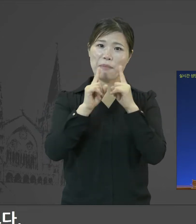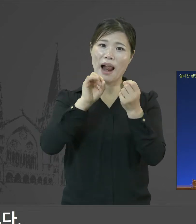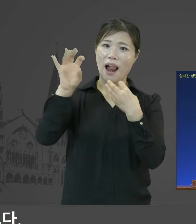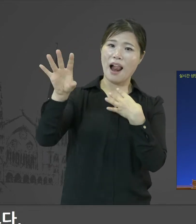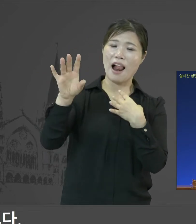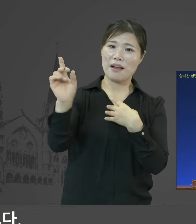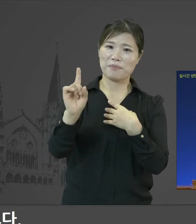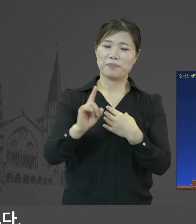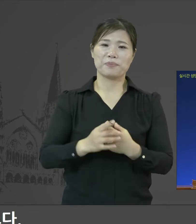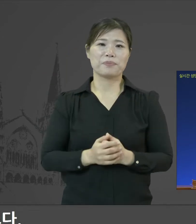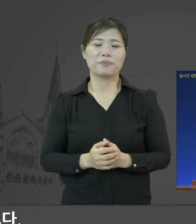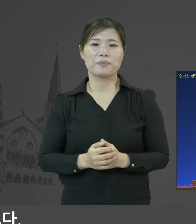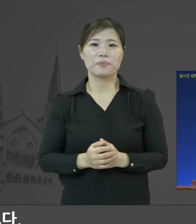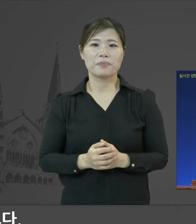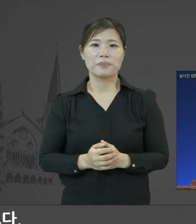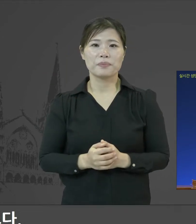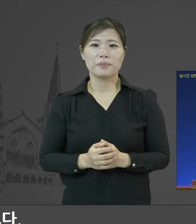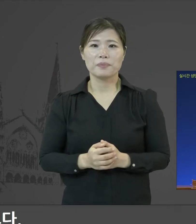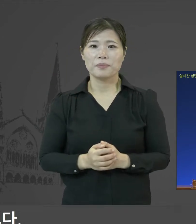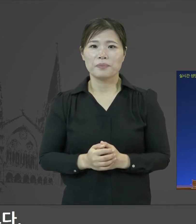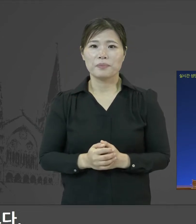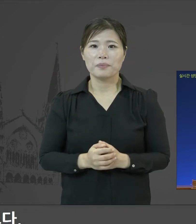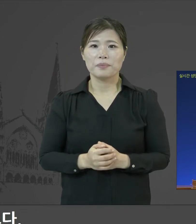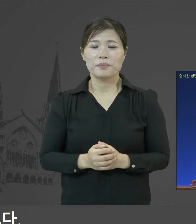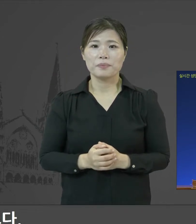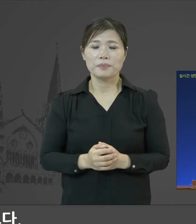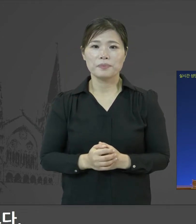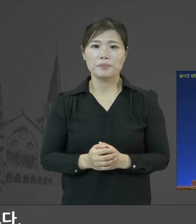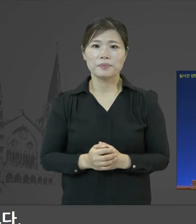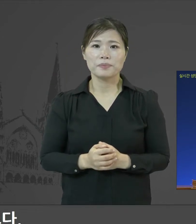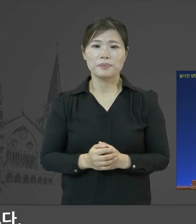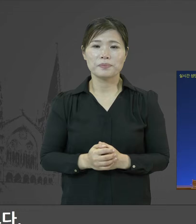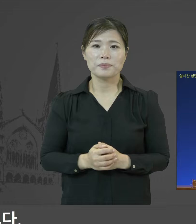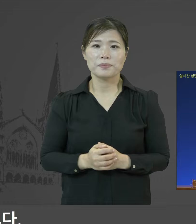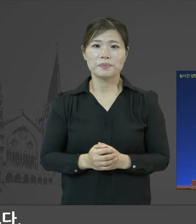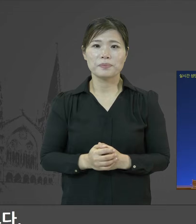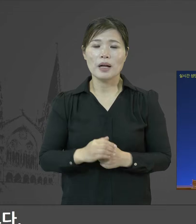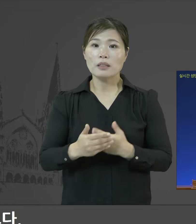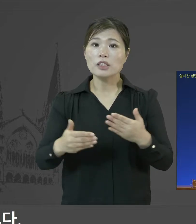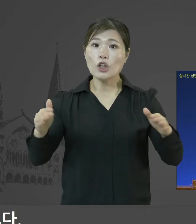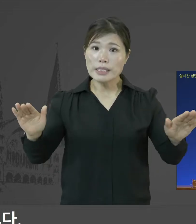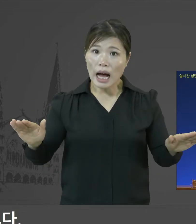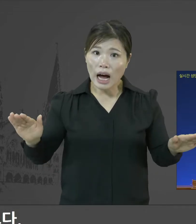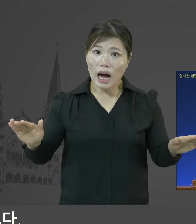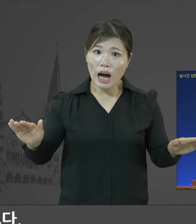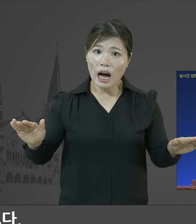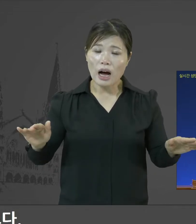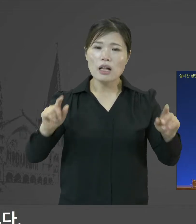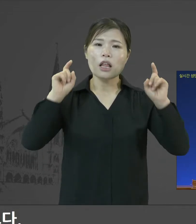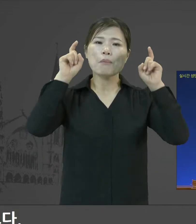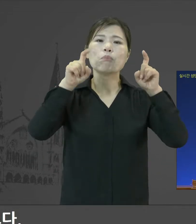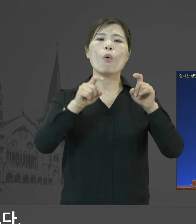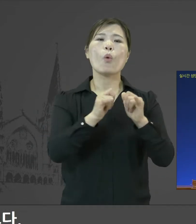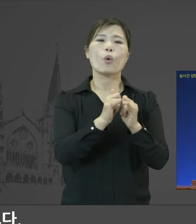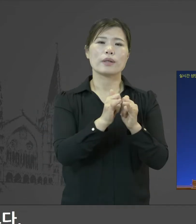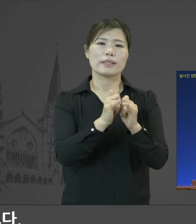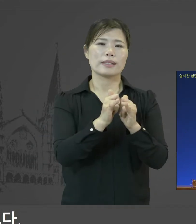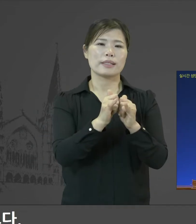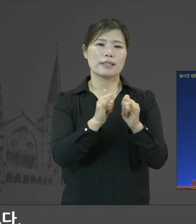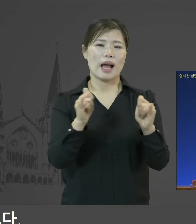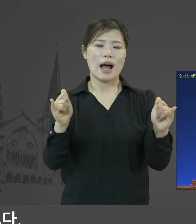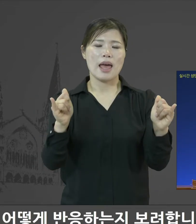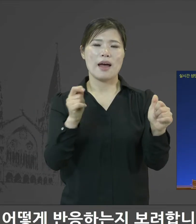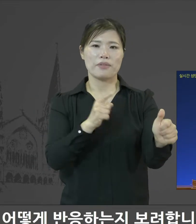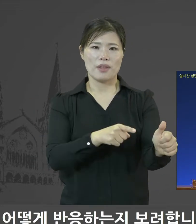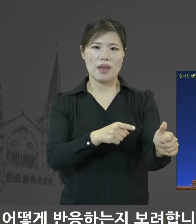오늘 같이 살펴보려고 합니다. 사실 천사는 목자에게 니네가